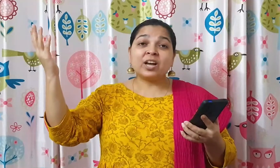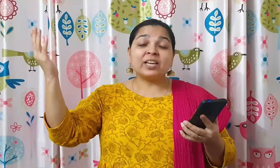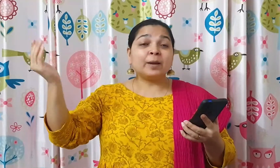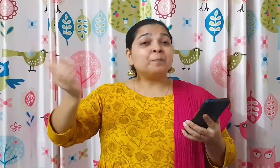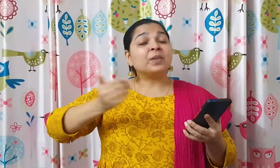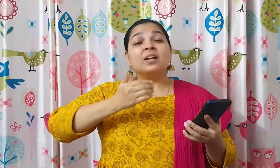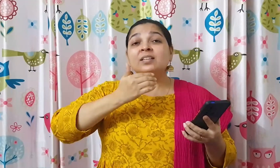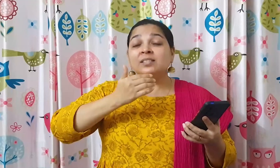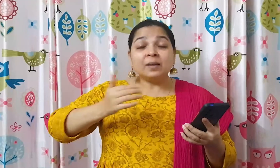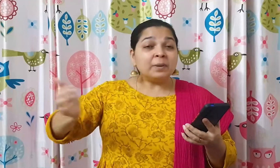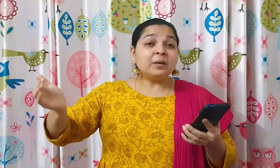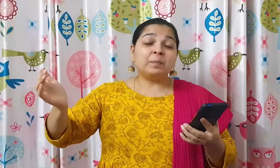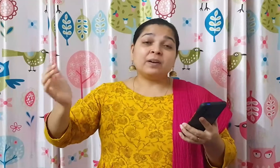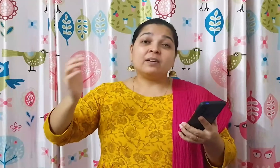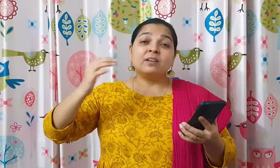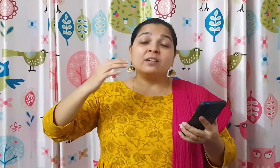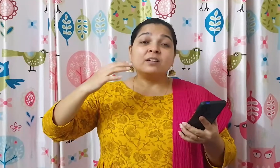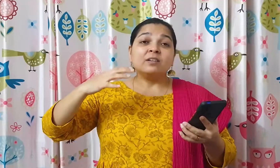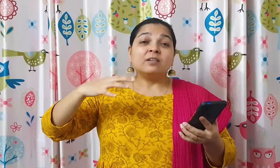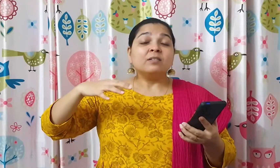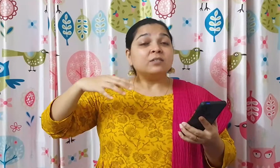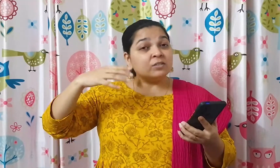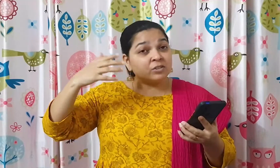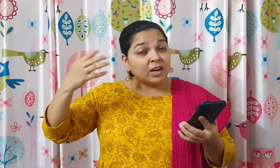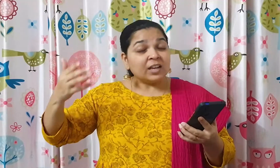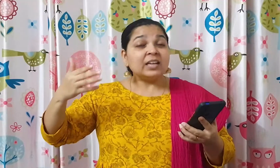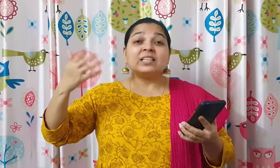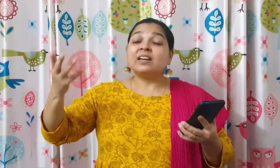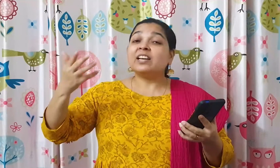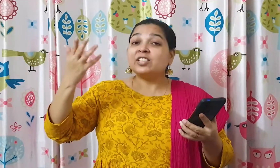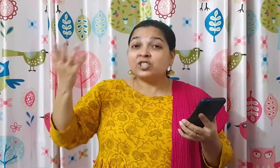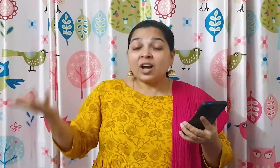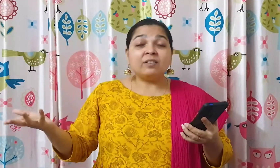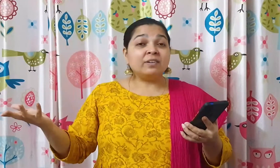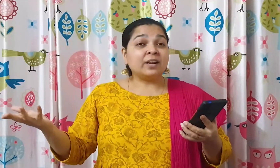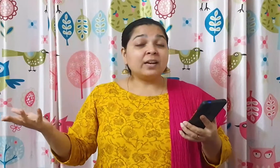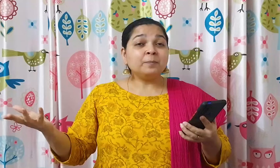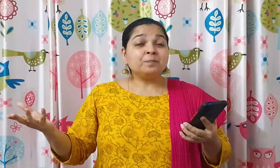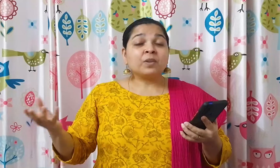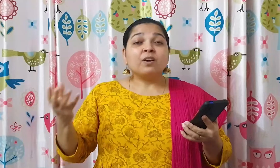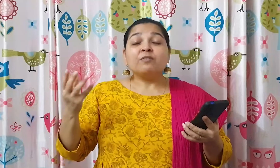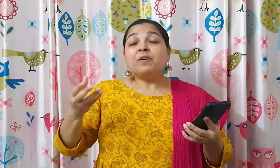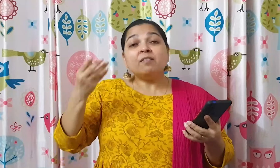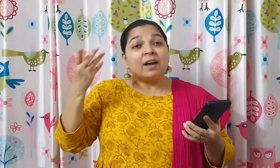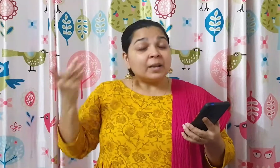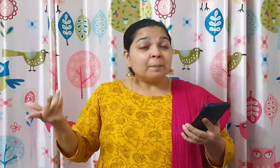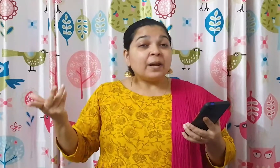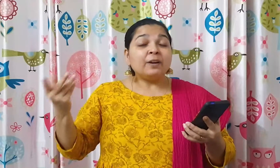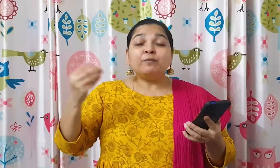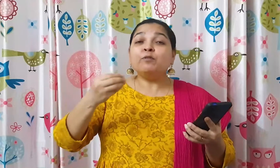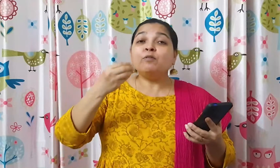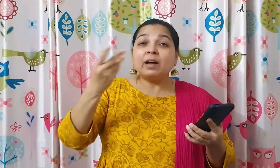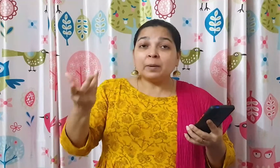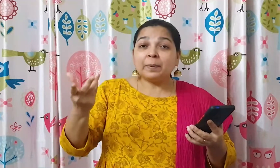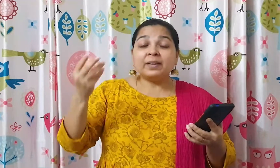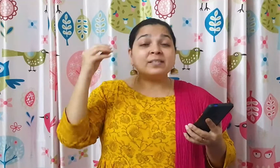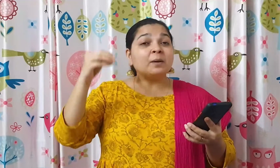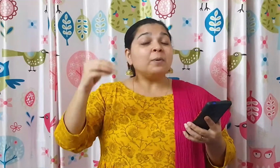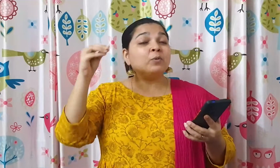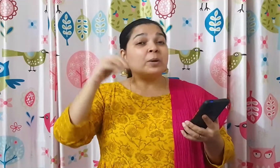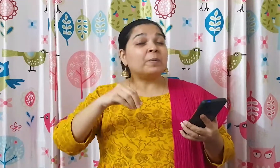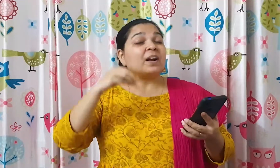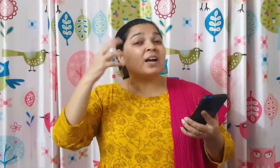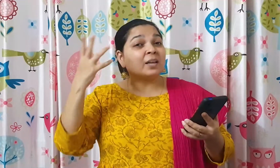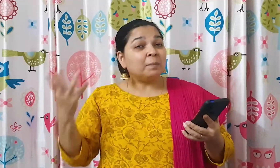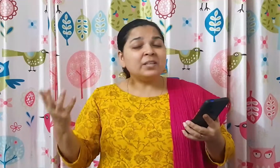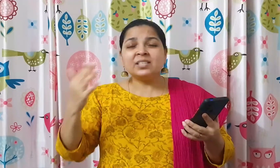সম্পূৰ্ণৰূপে সুস্থ হৈ পৰিব, আৰু সেই তেনেকৈ একেদৰে তেওঁ যীশুখ্ৰীষ্টৰ কাপোৰ চুলত একেবাৰে সেই